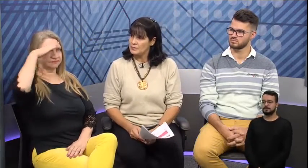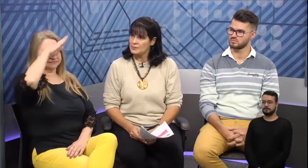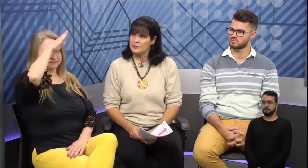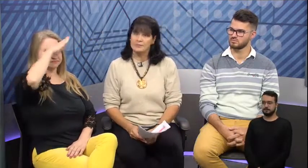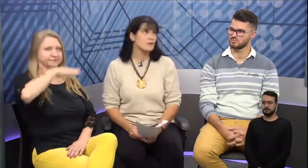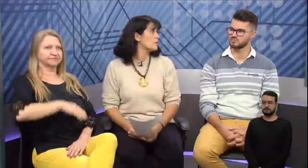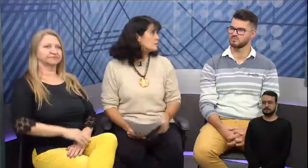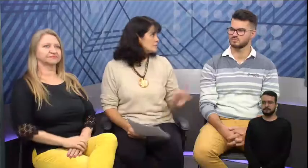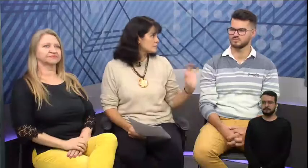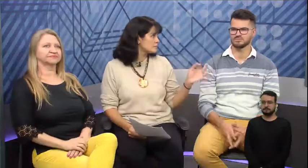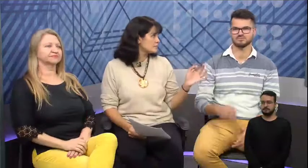Ó.